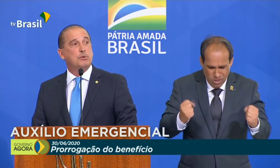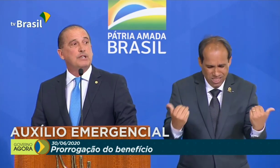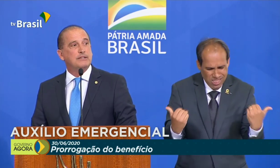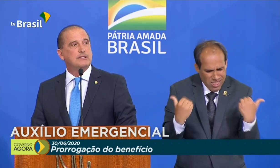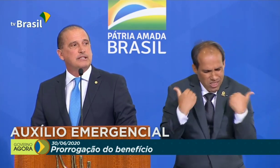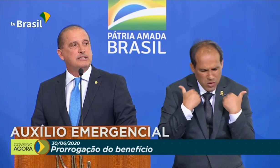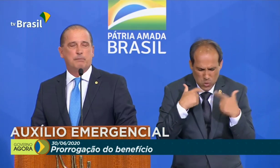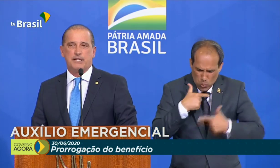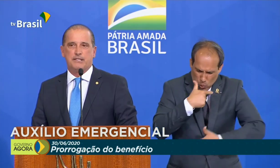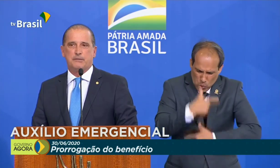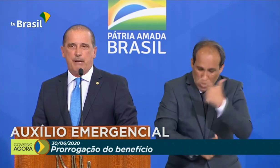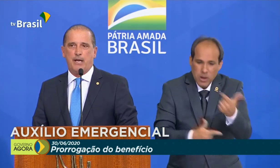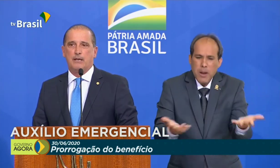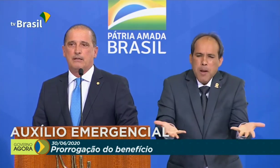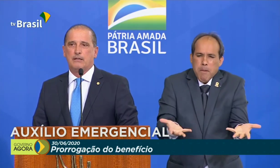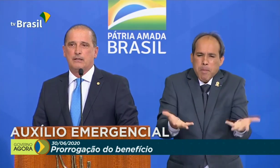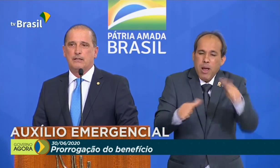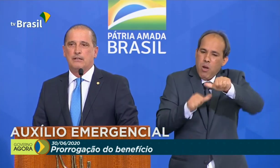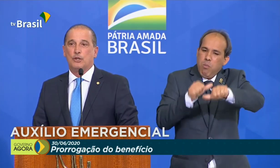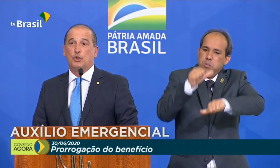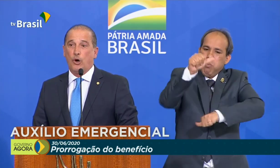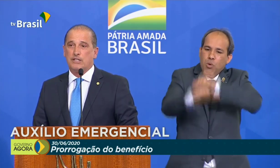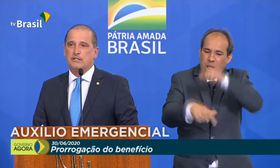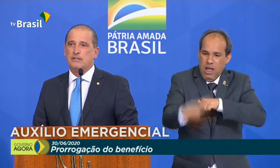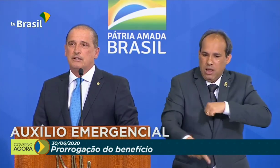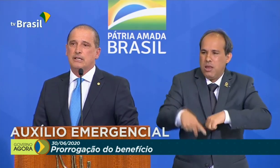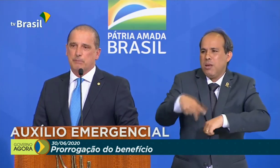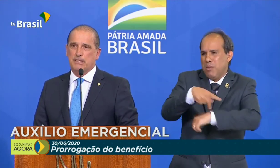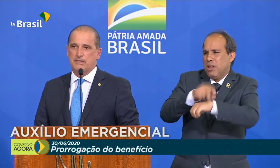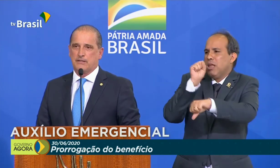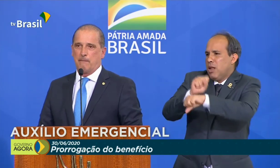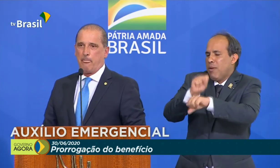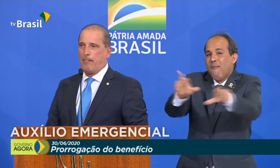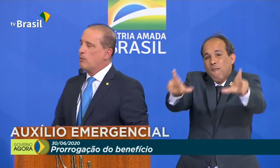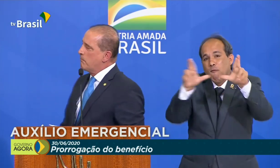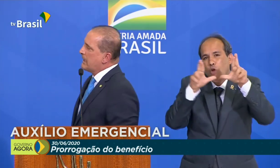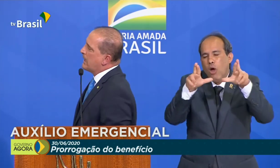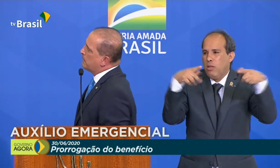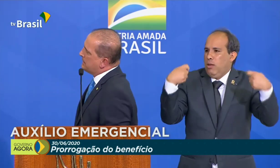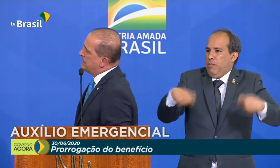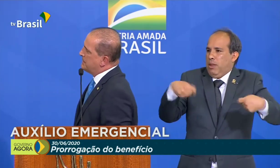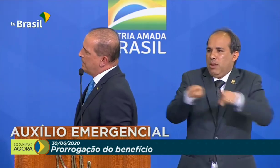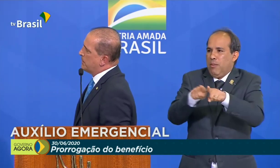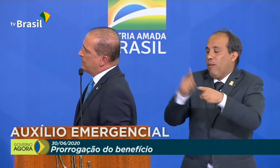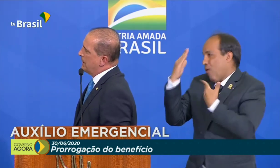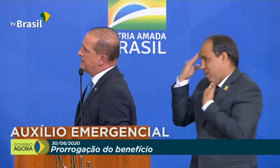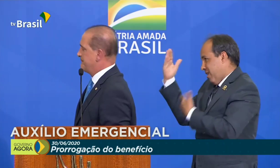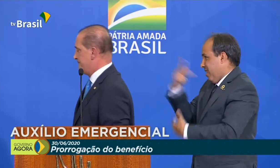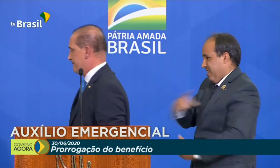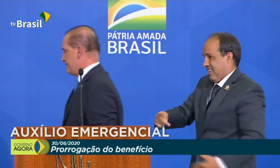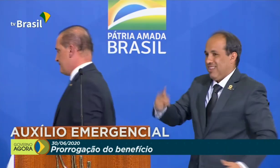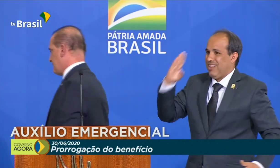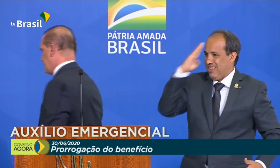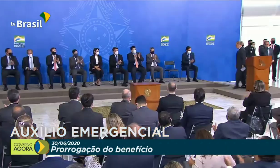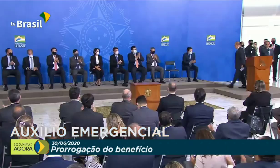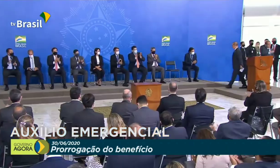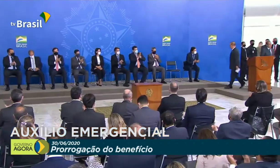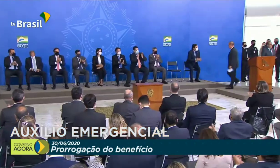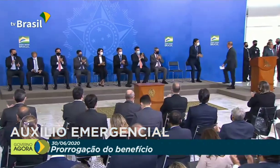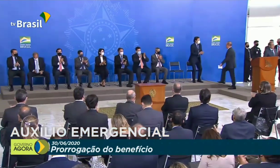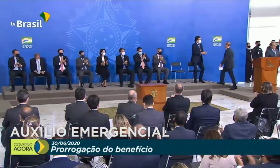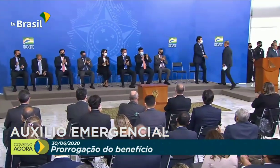fazer as mudanças que esse país espera, torce e precisa. Obrigado, presidente Jair Bolsonaro.